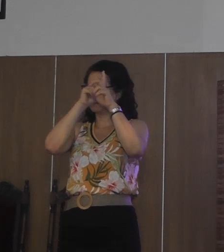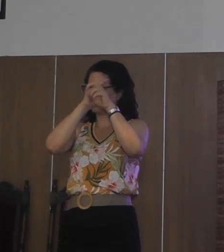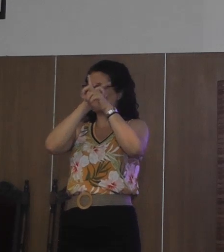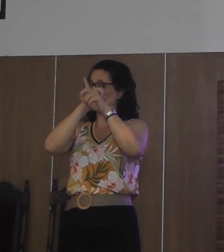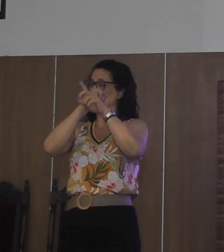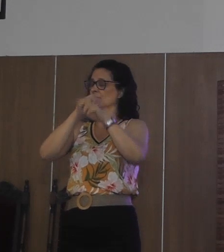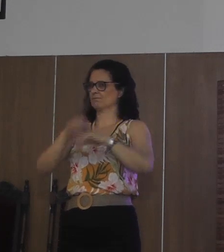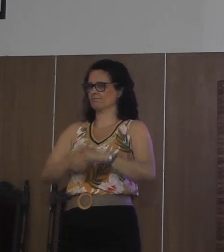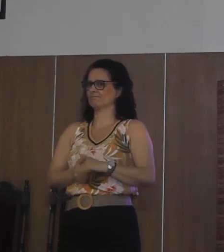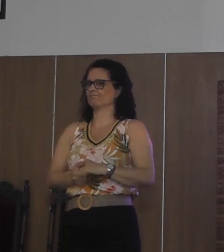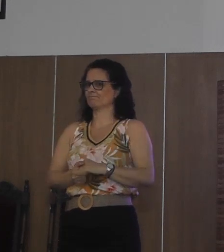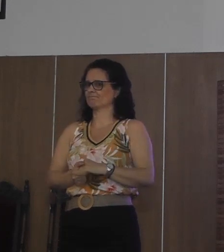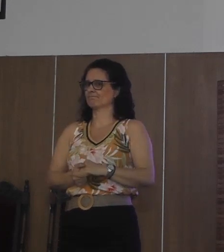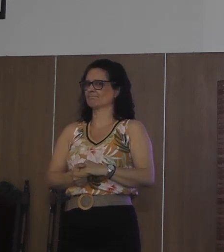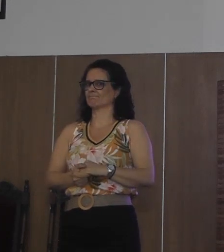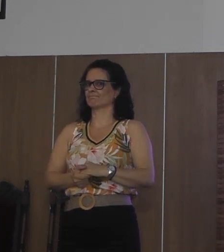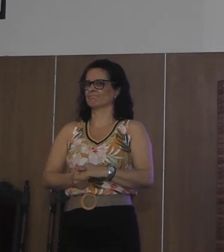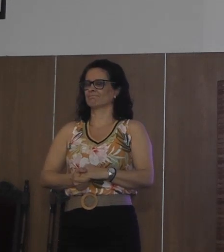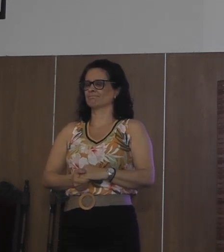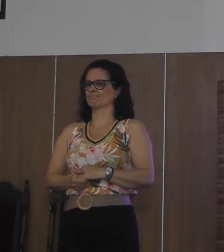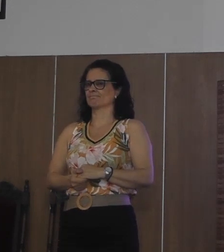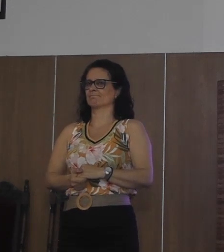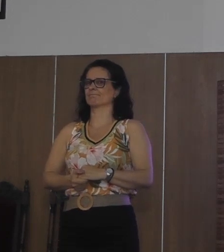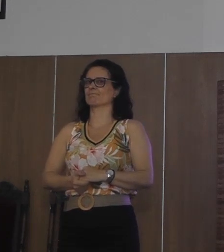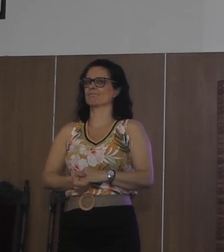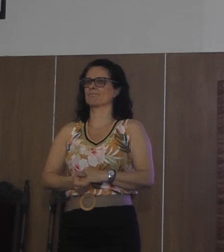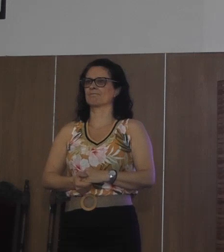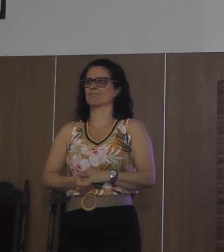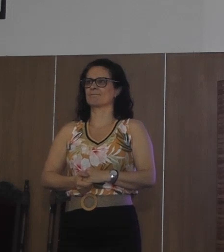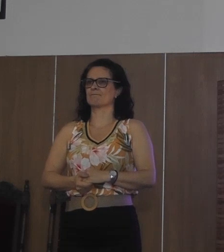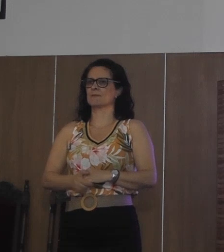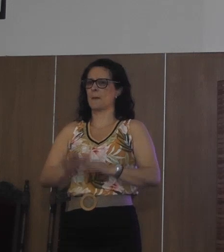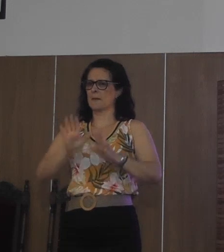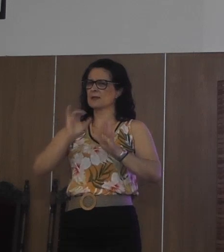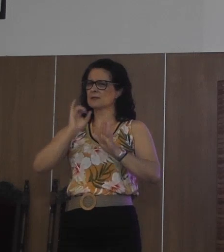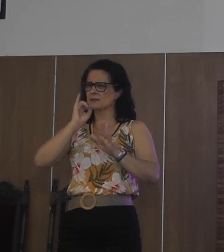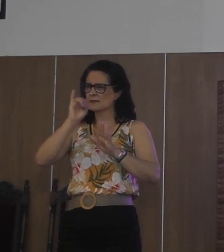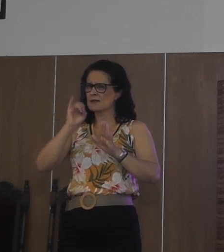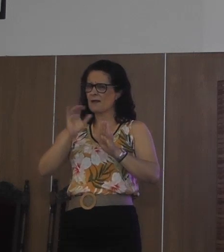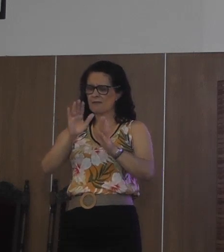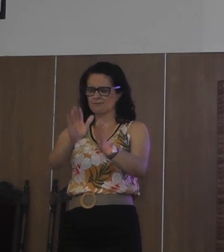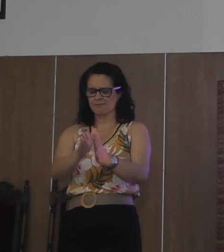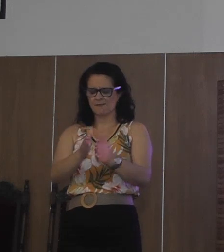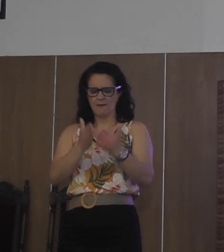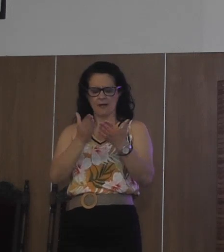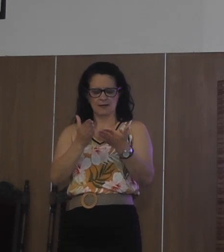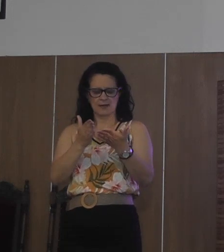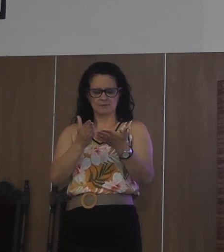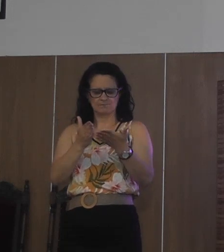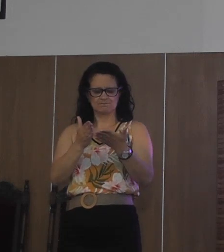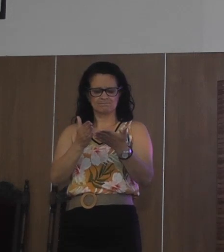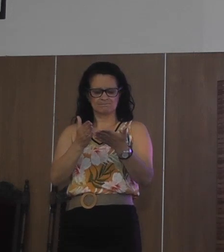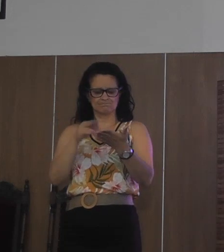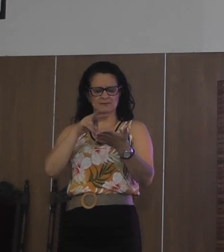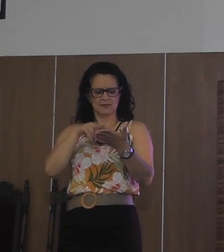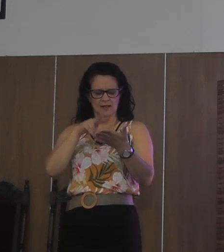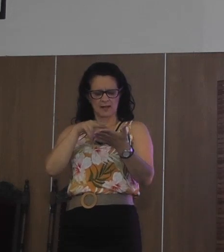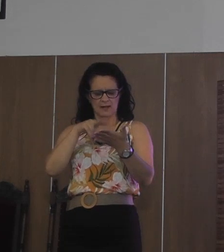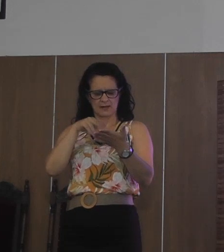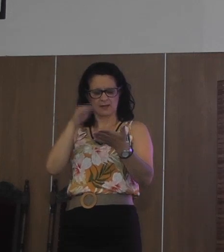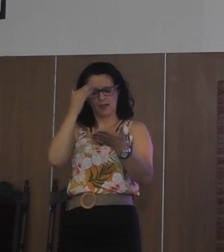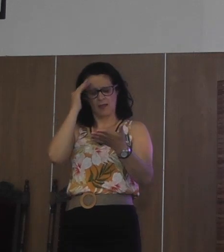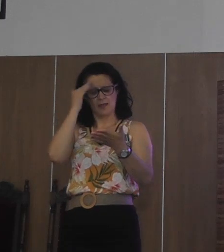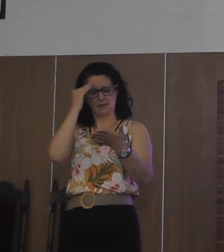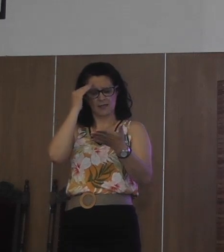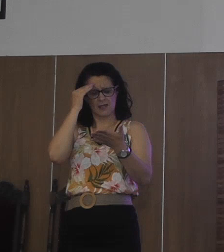Mas ela vai fazer você saber trilhar o caminho da dificuldade, sem se desviar para a